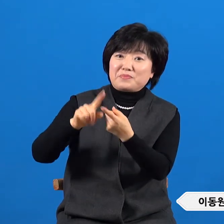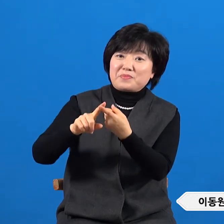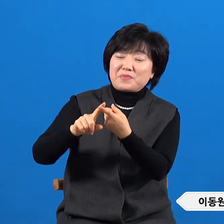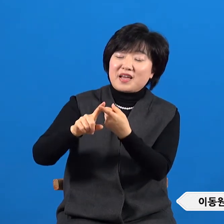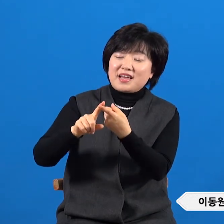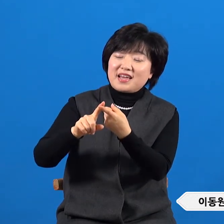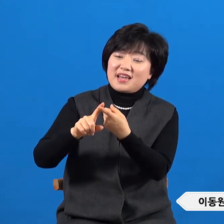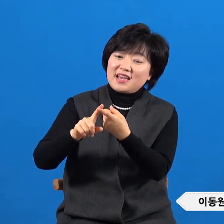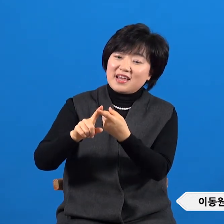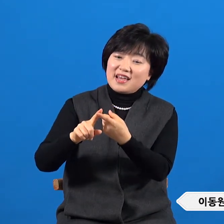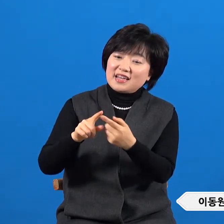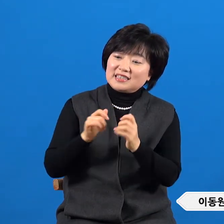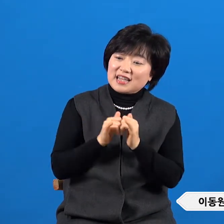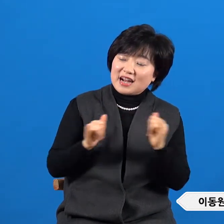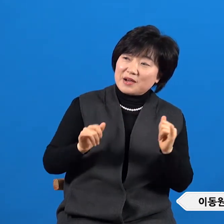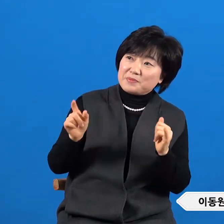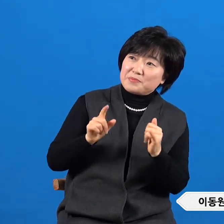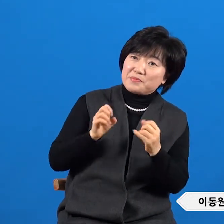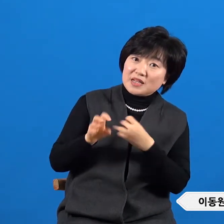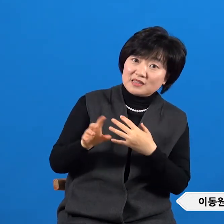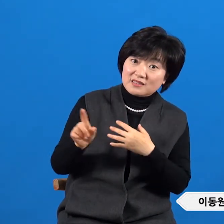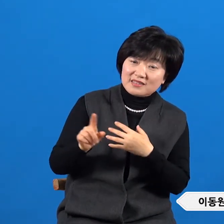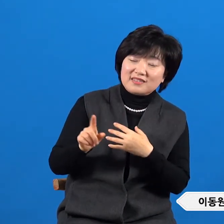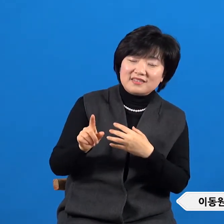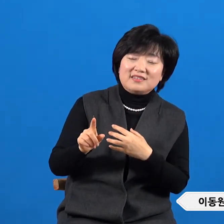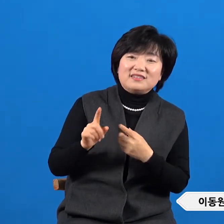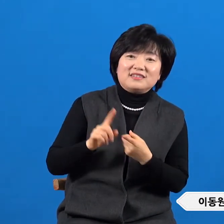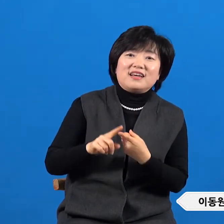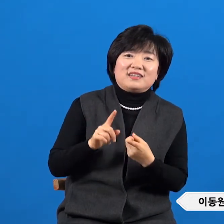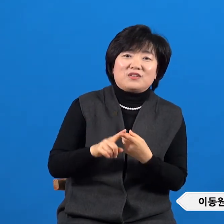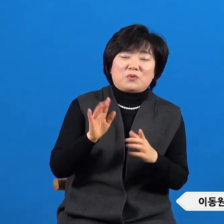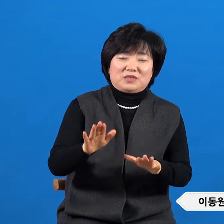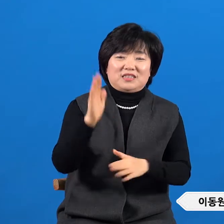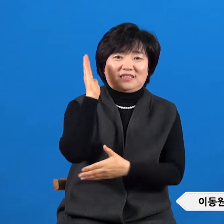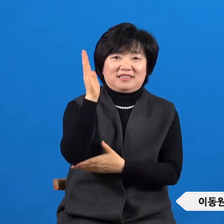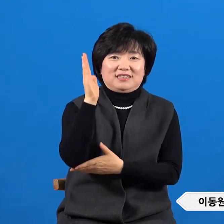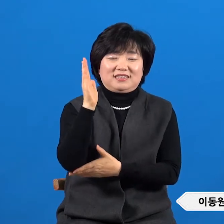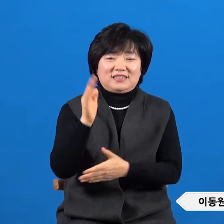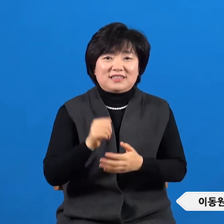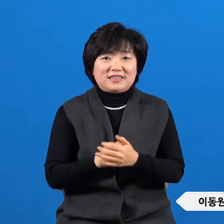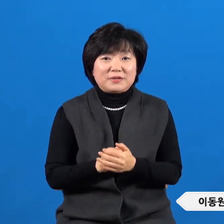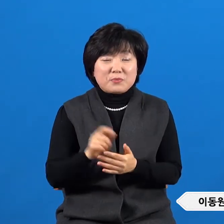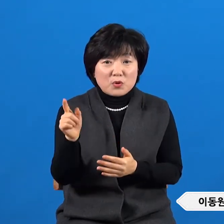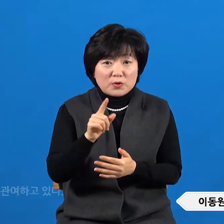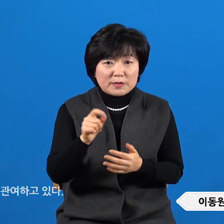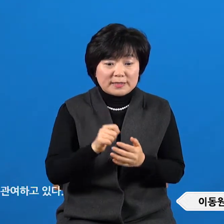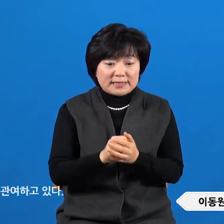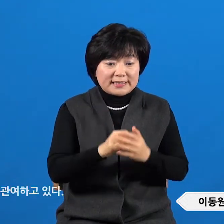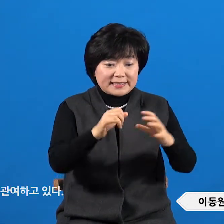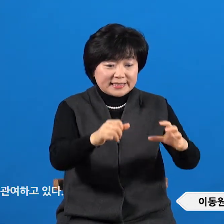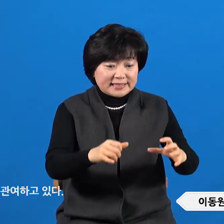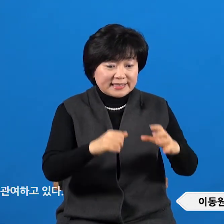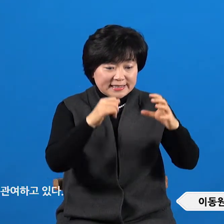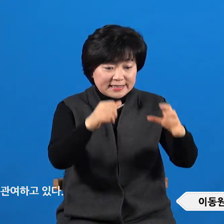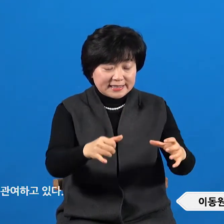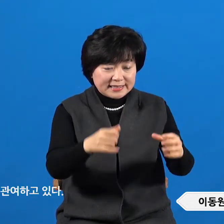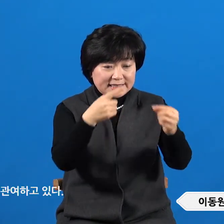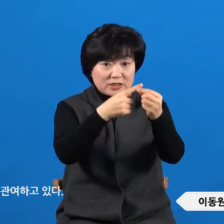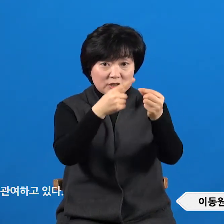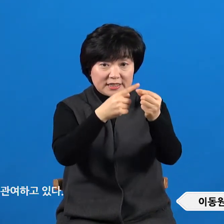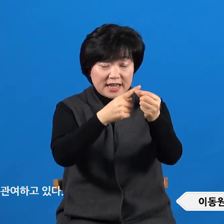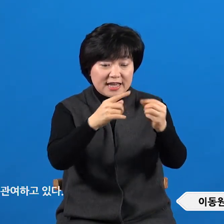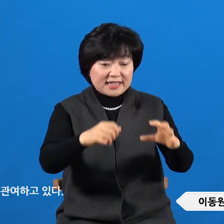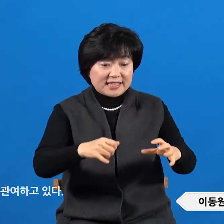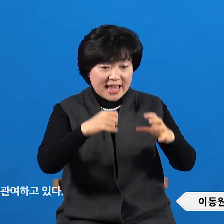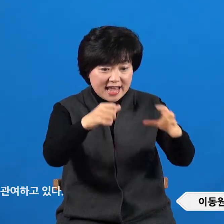그것은 무엇일까요? 하나님의 감동의 성격, 감동의 차원을 살펴보고자 합니다. 첫째로